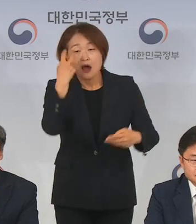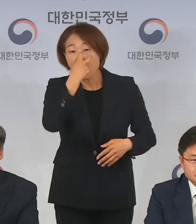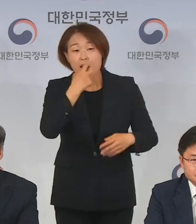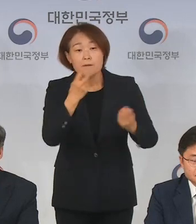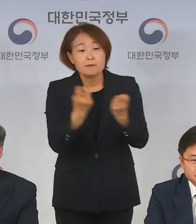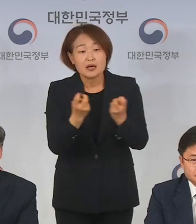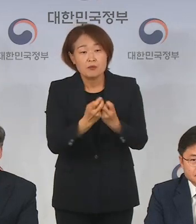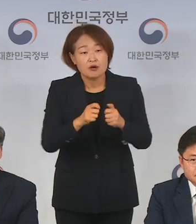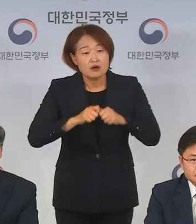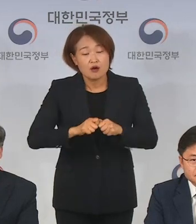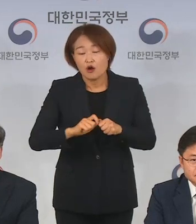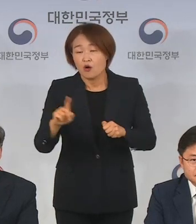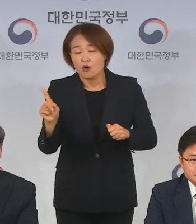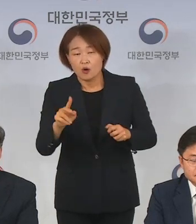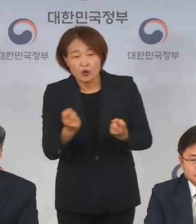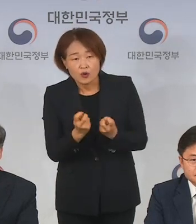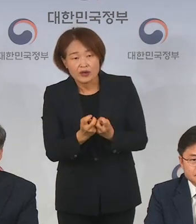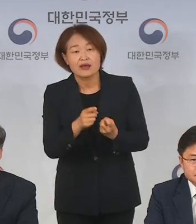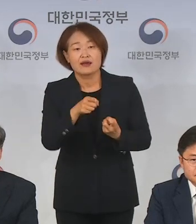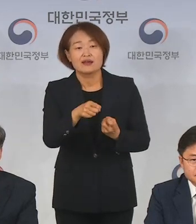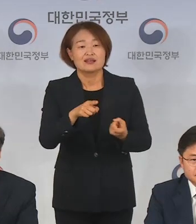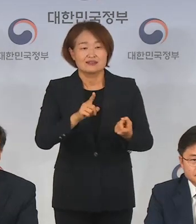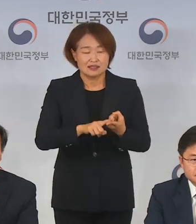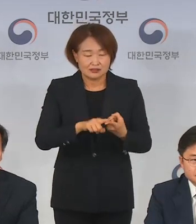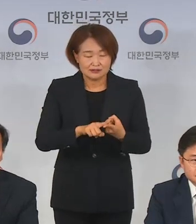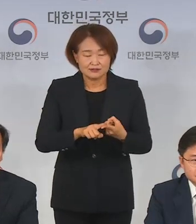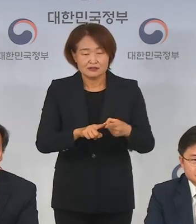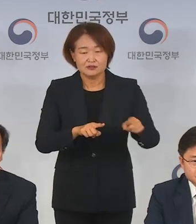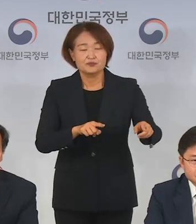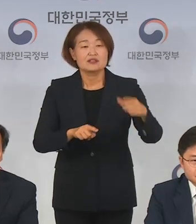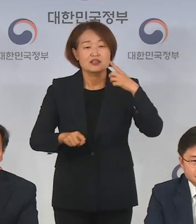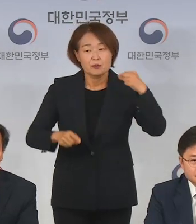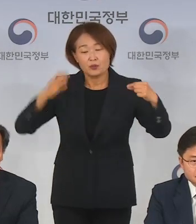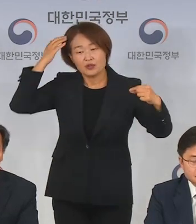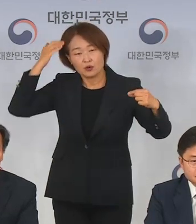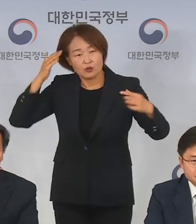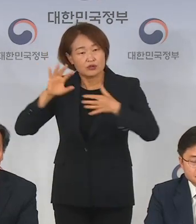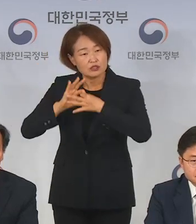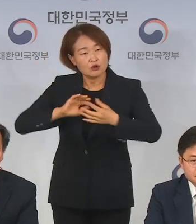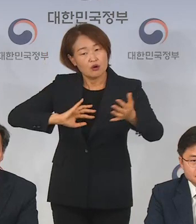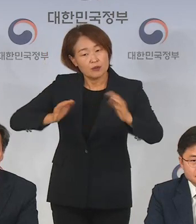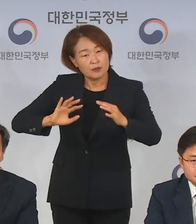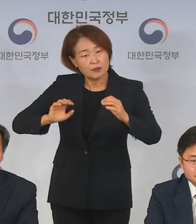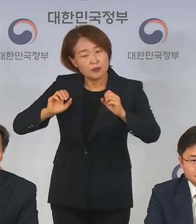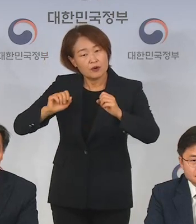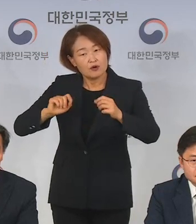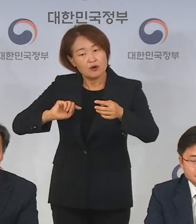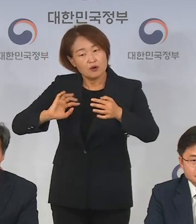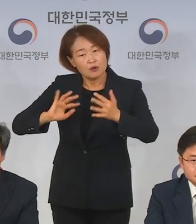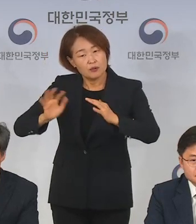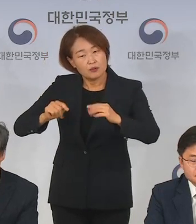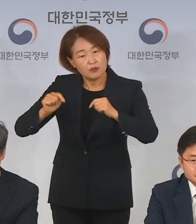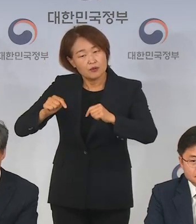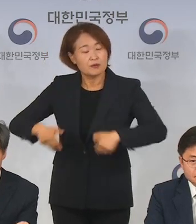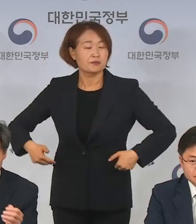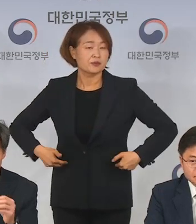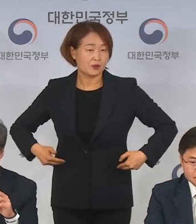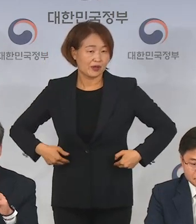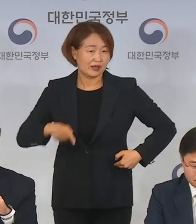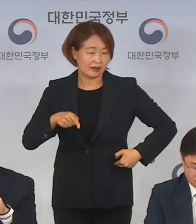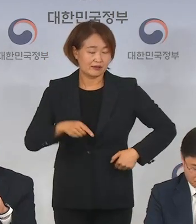대로 계속 다자간 또는 양자간 협의를 통해서 구체화시켜 나가고 실현시켜 나가는 게 중요하다고 생각을